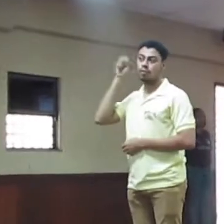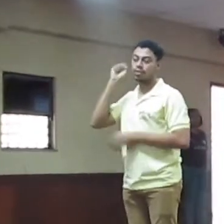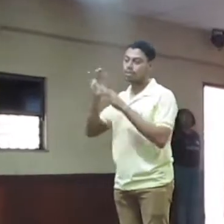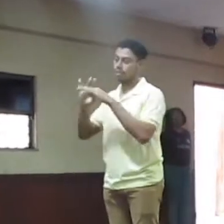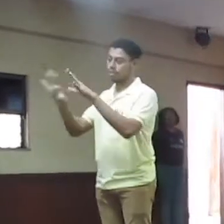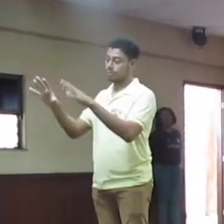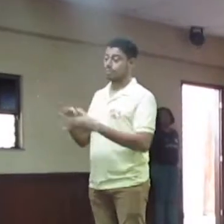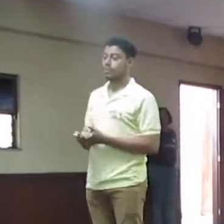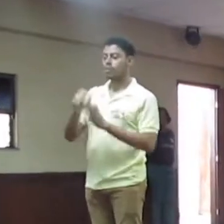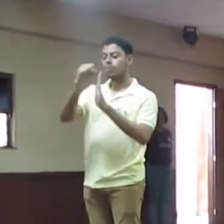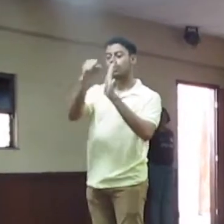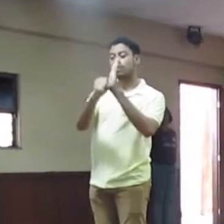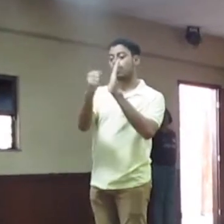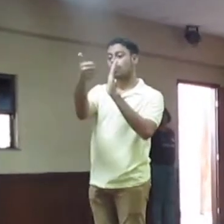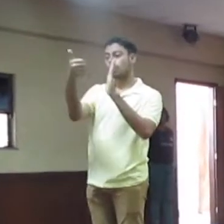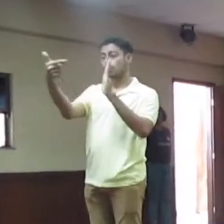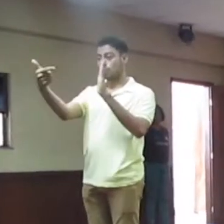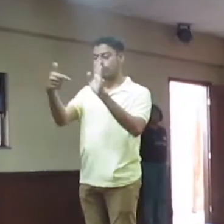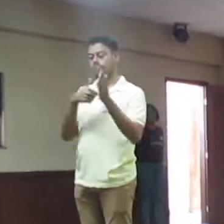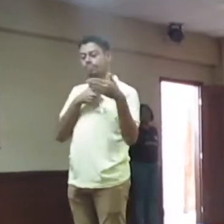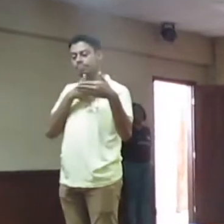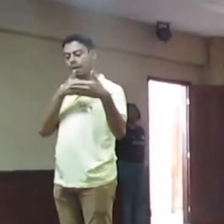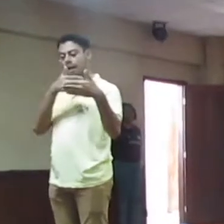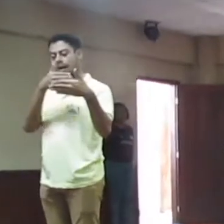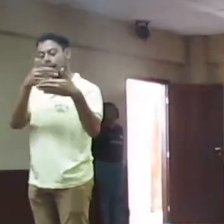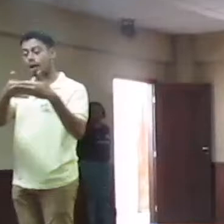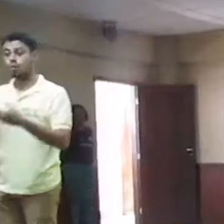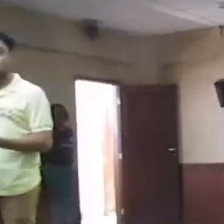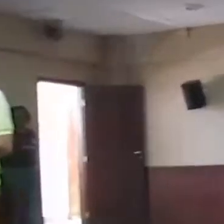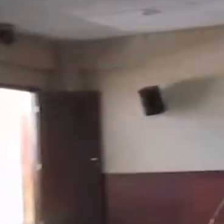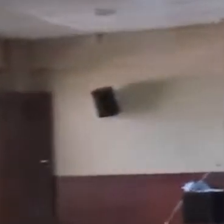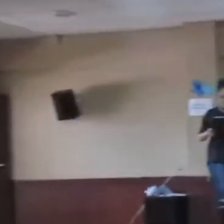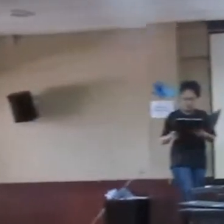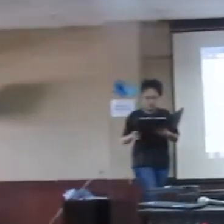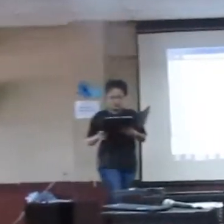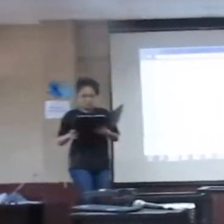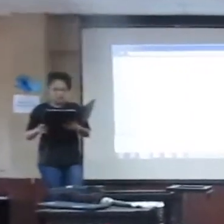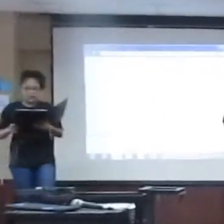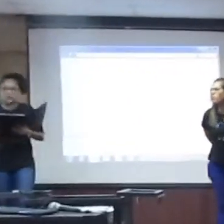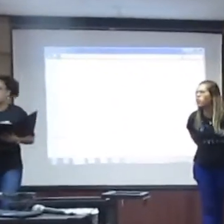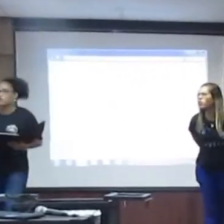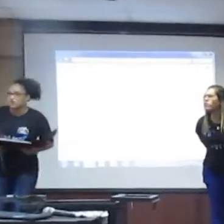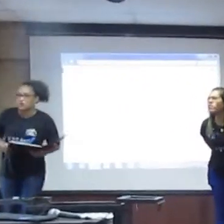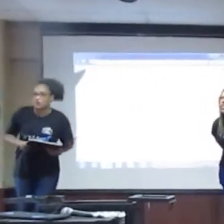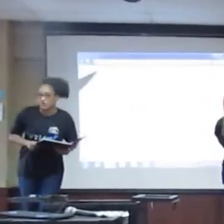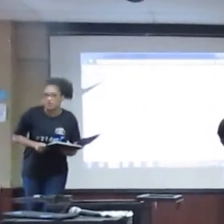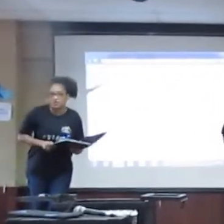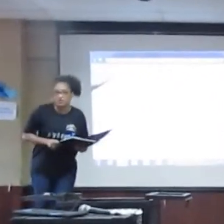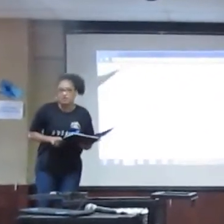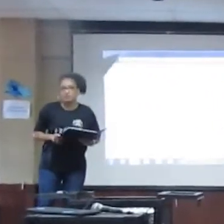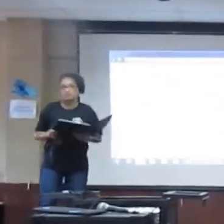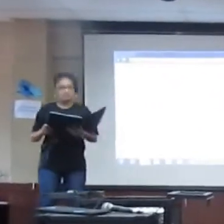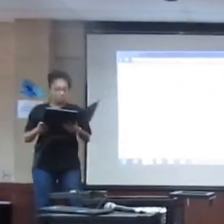Até o século XII, os surdos eram privados até mesmo de se casarem. Já pensou se fosse